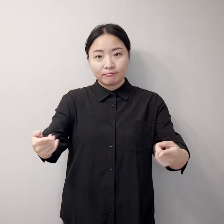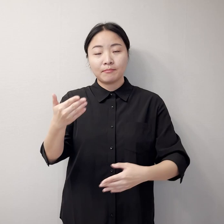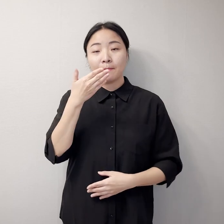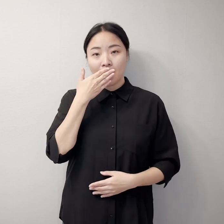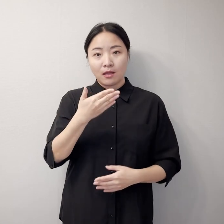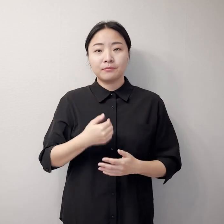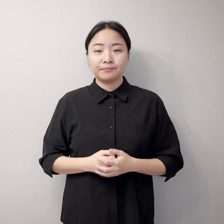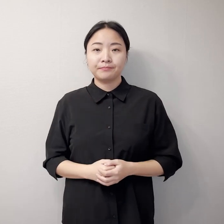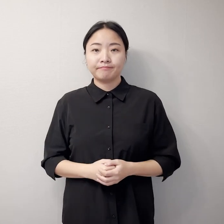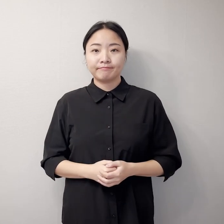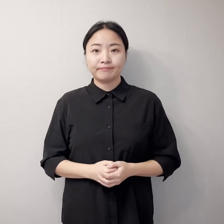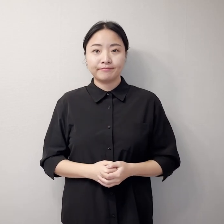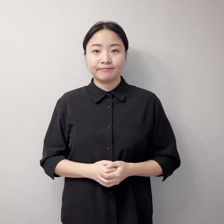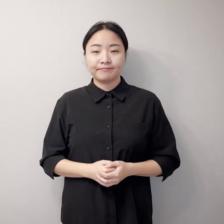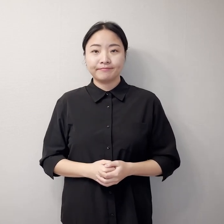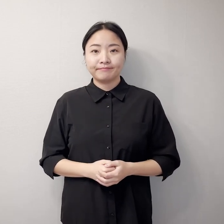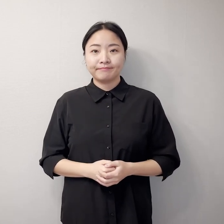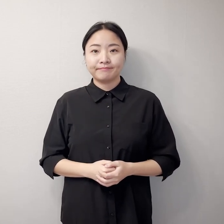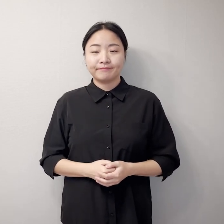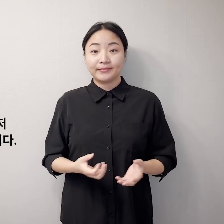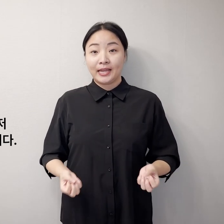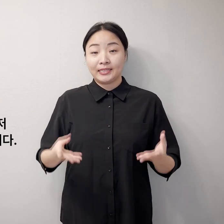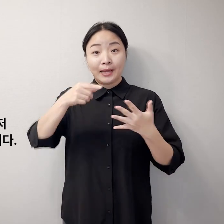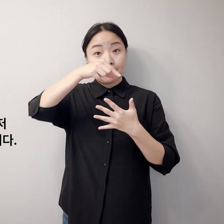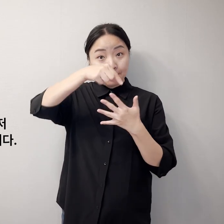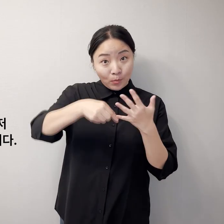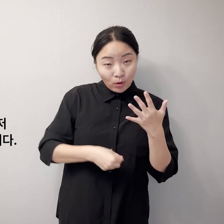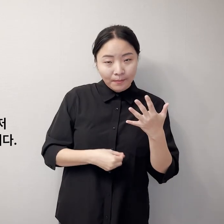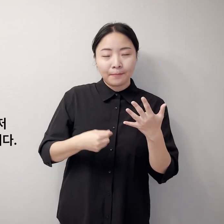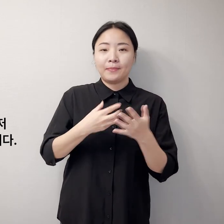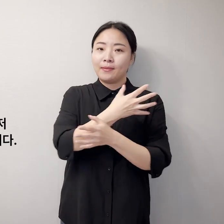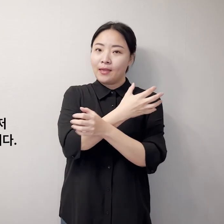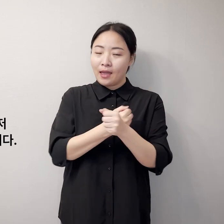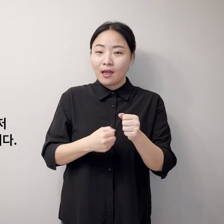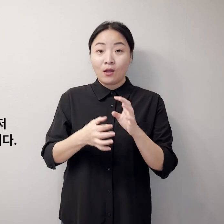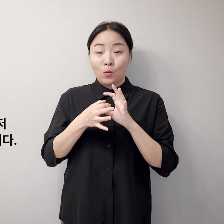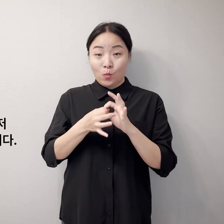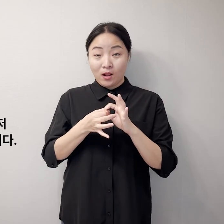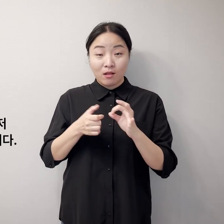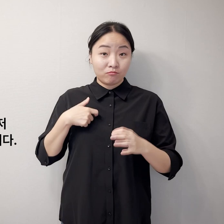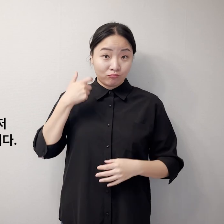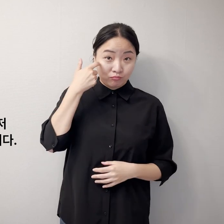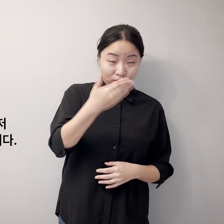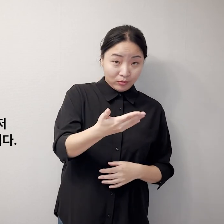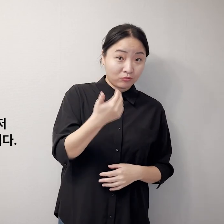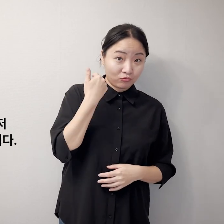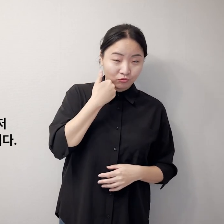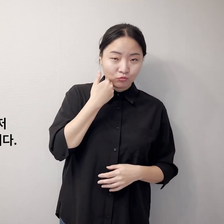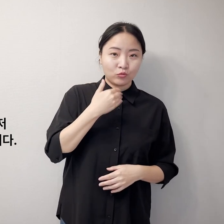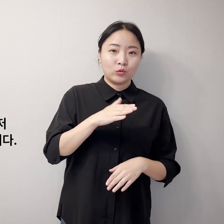참여 가능합니다 행사 프로그램 및 예매 관련 문의는 손서정